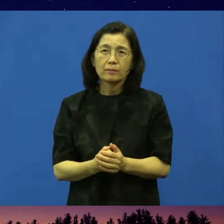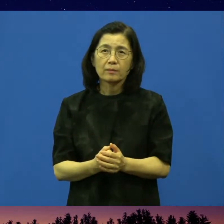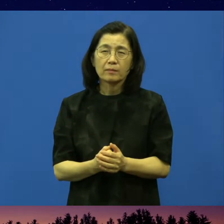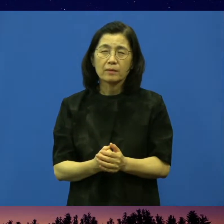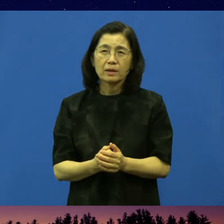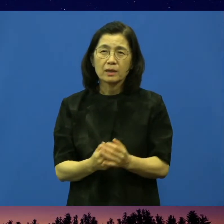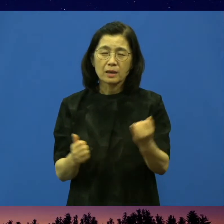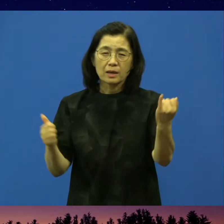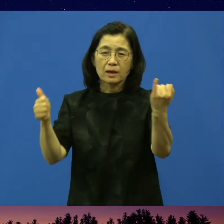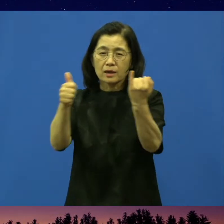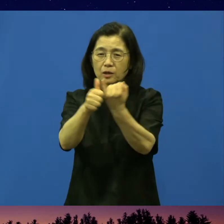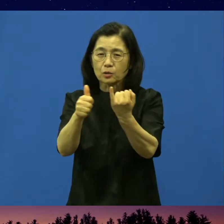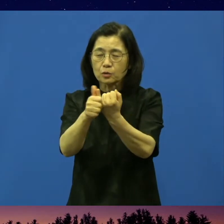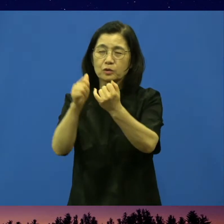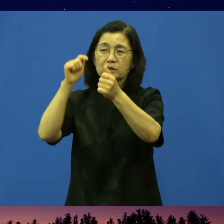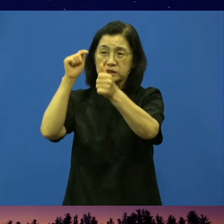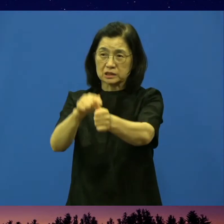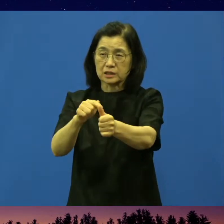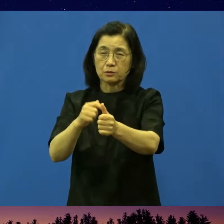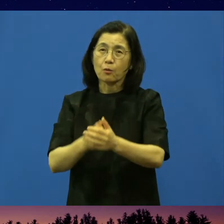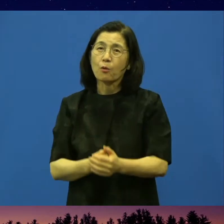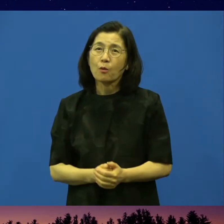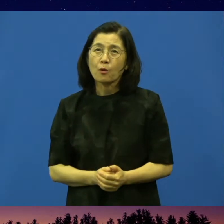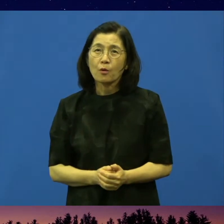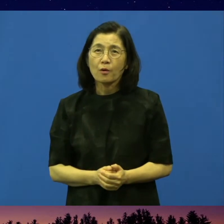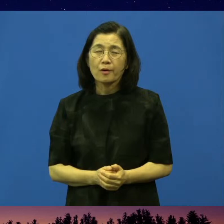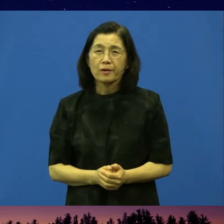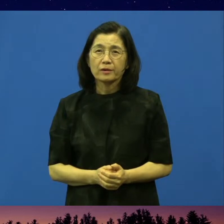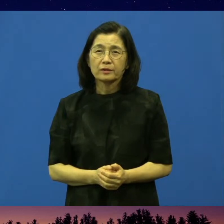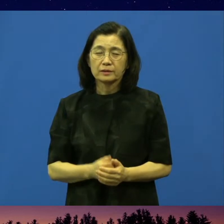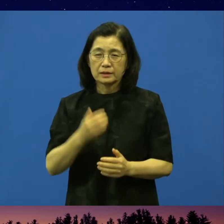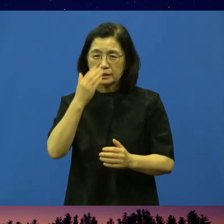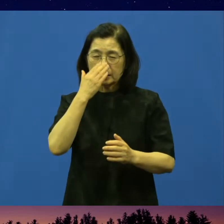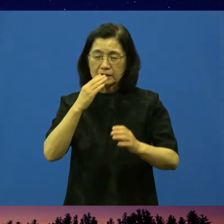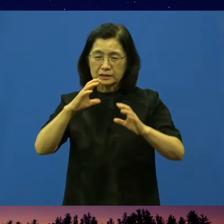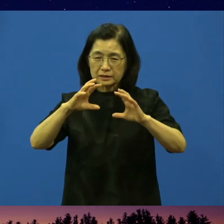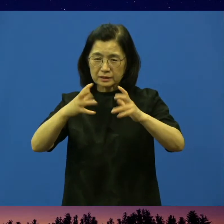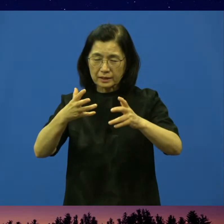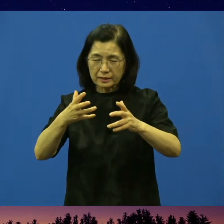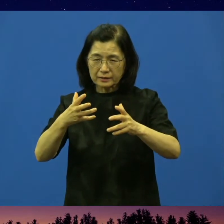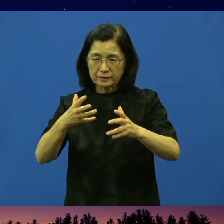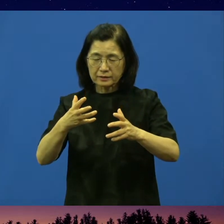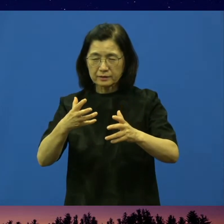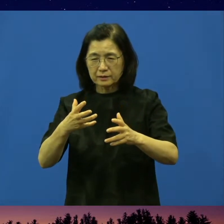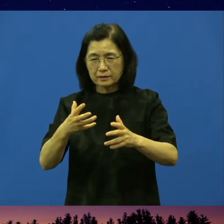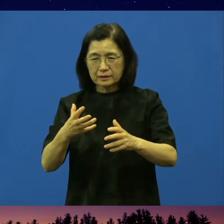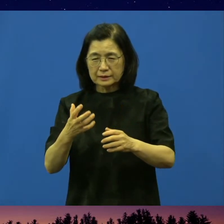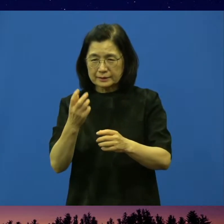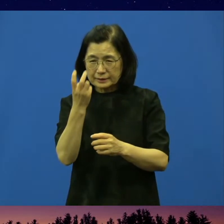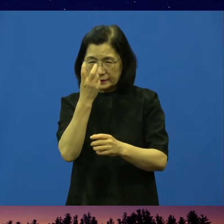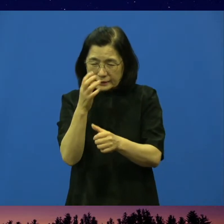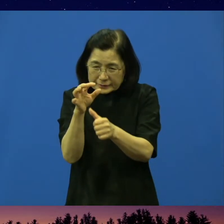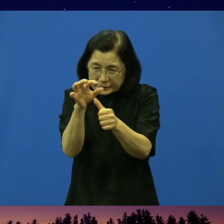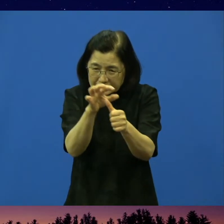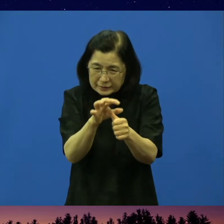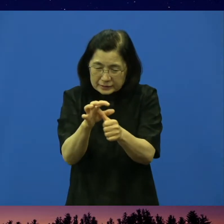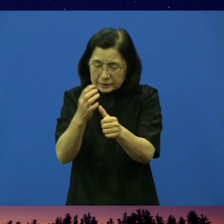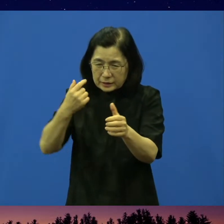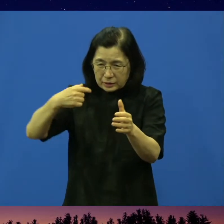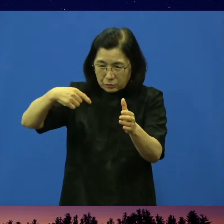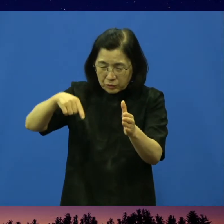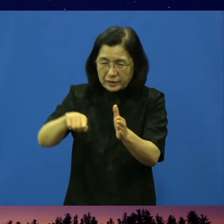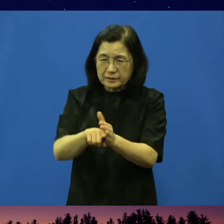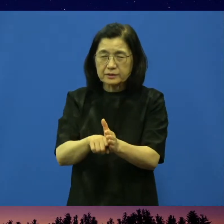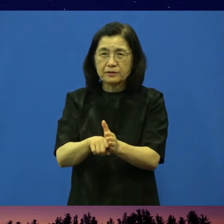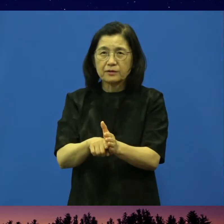얼마든지 합리화할 수 있습니다. 이스라엘 왕국을 안전하게 지키려는 충정으로 볼 수도 있어요. 기막힌 외교술로 볼 수도